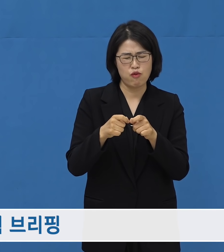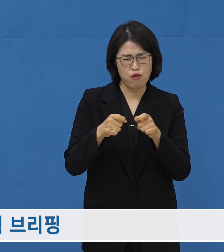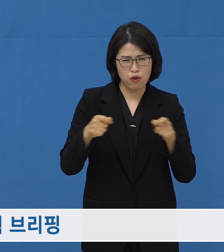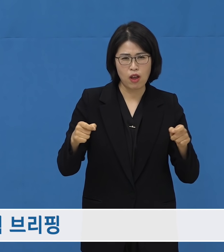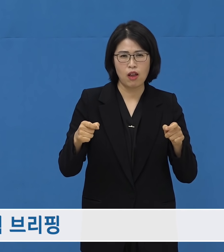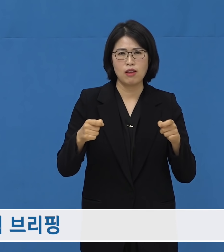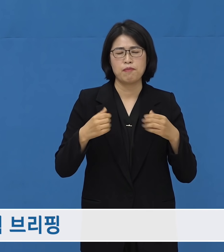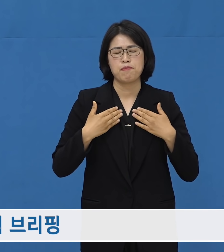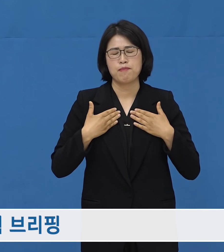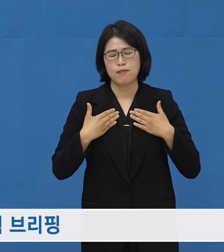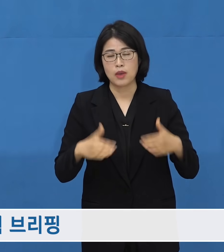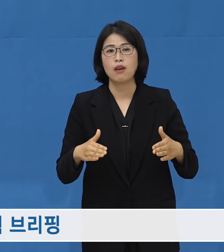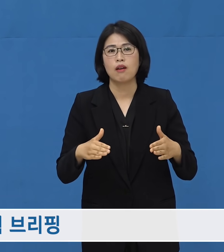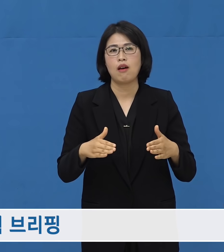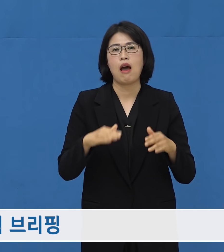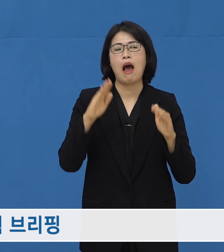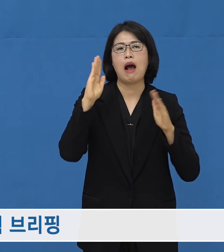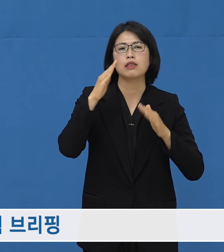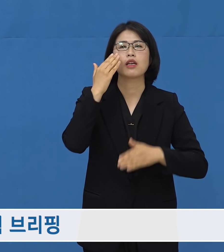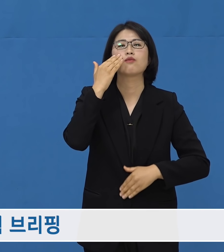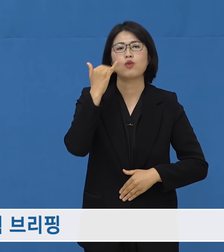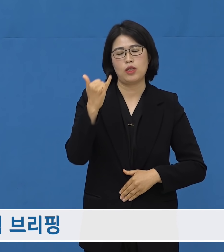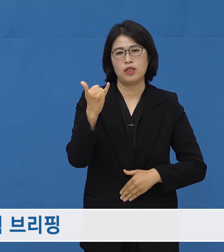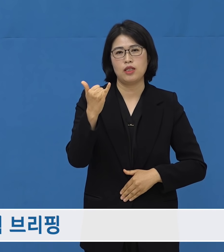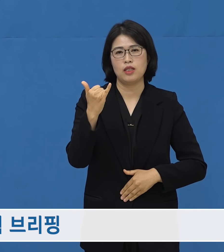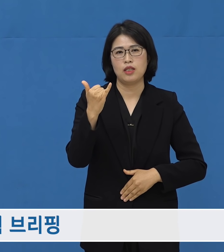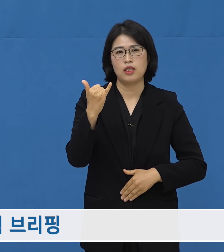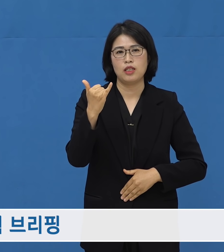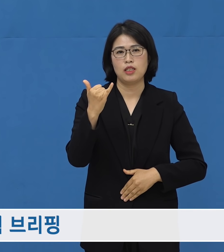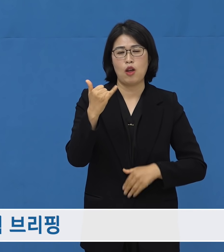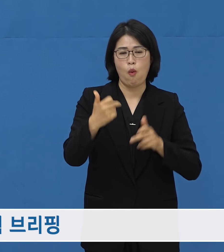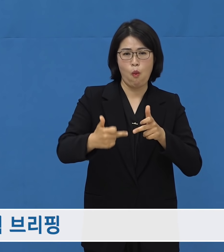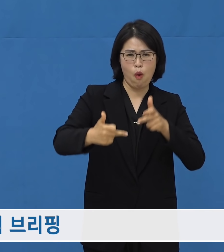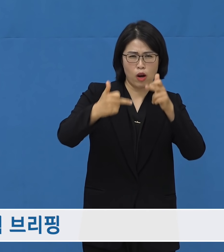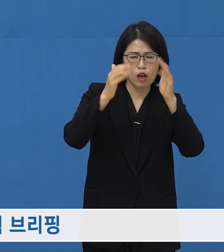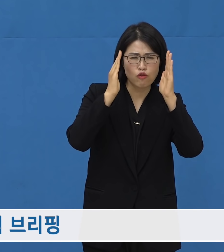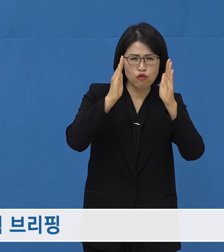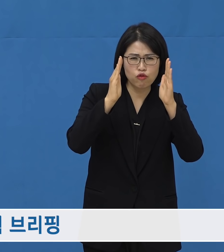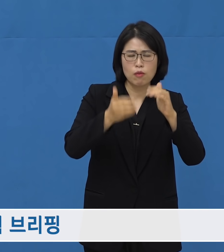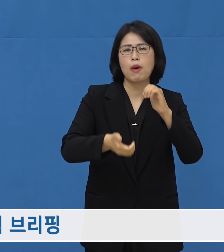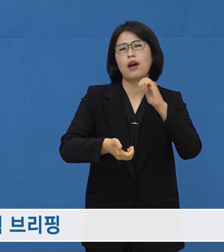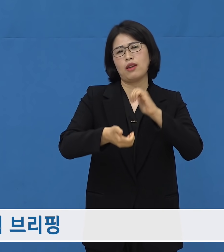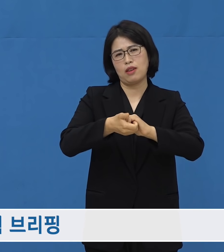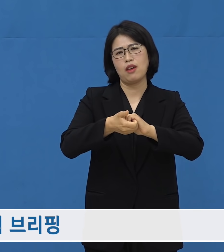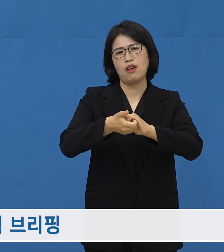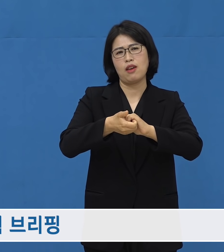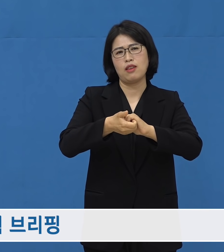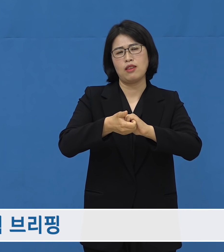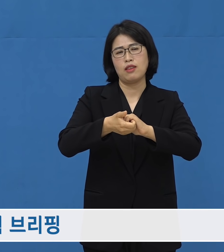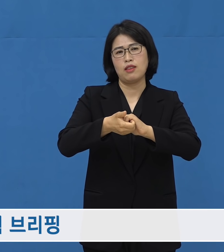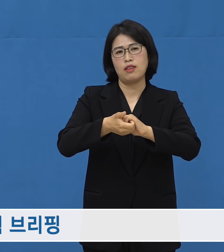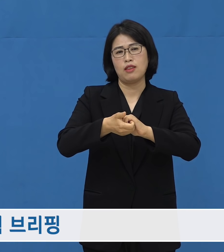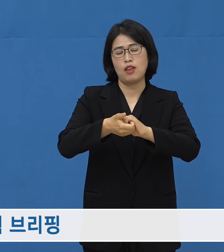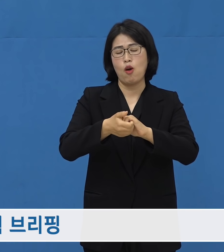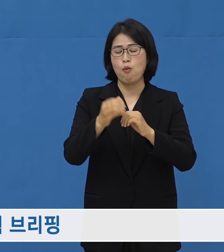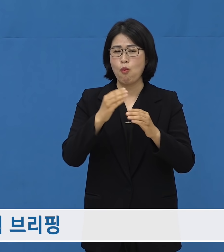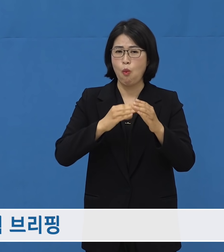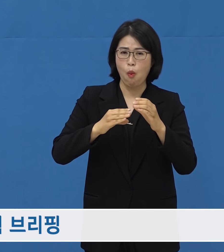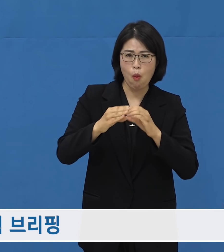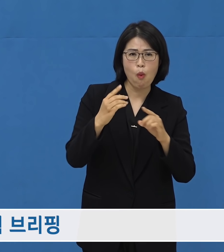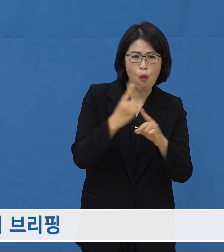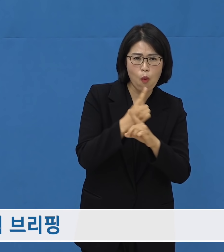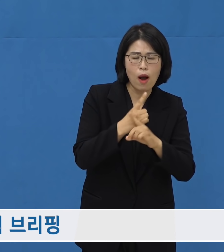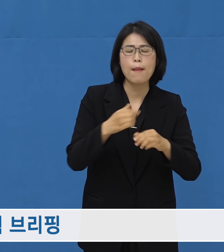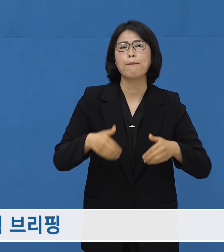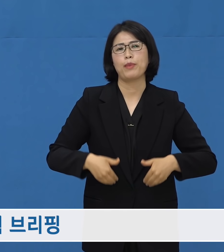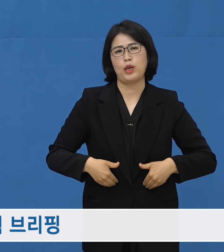지쳐가고 있는 학생들과 학부모님들, 원격 수업의 한계 등을 보완할 절실한